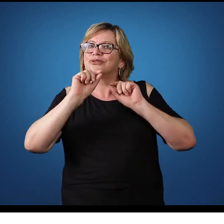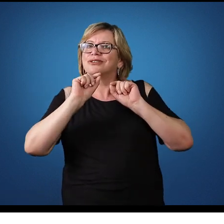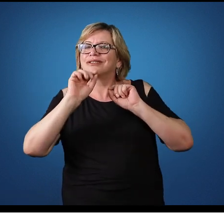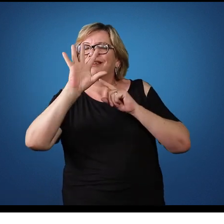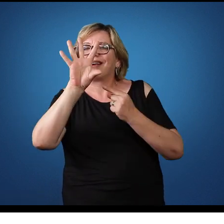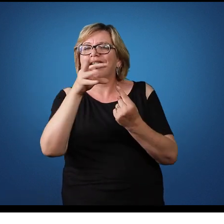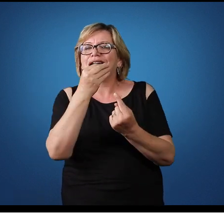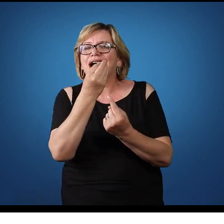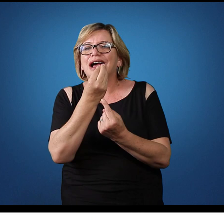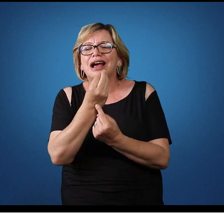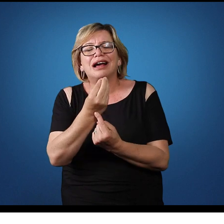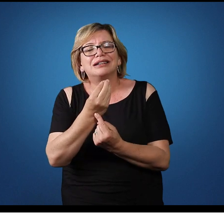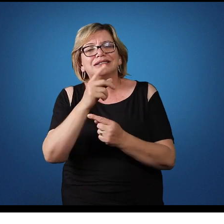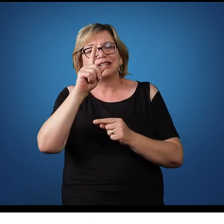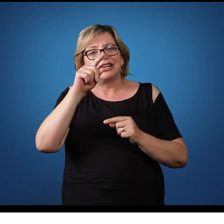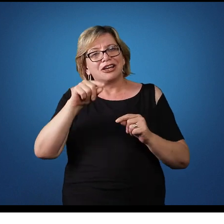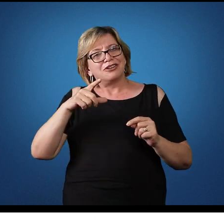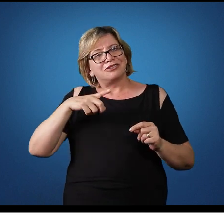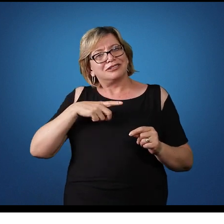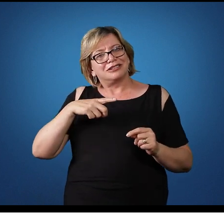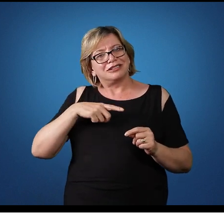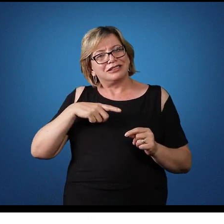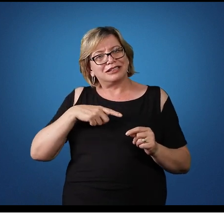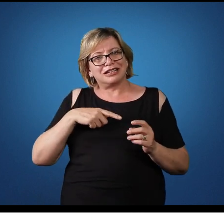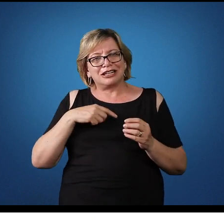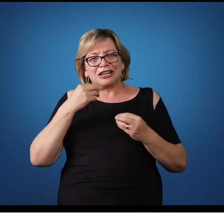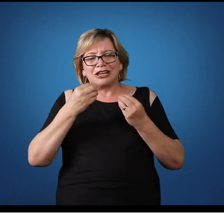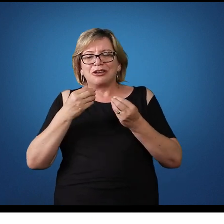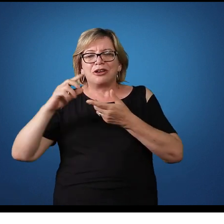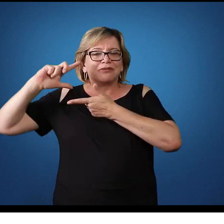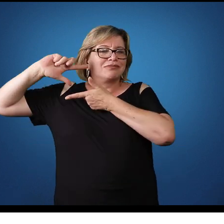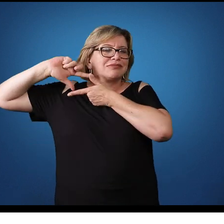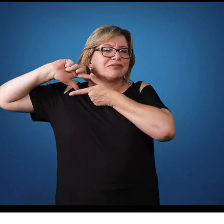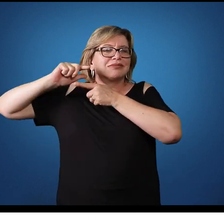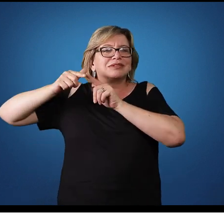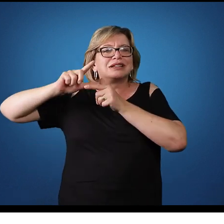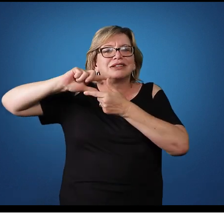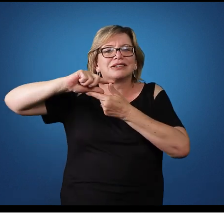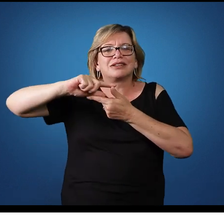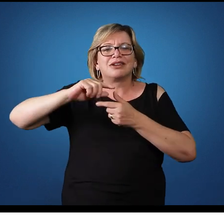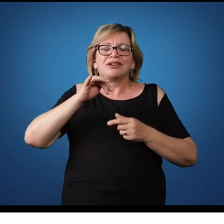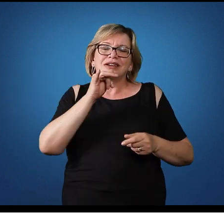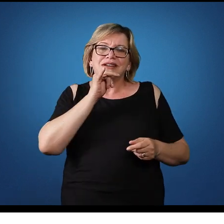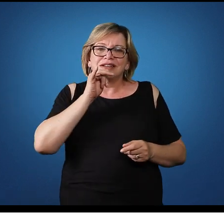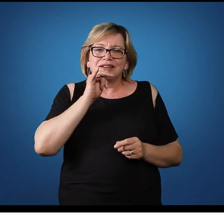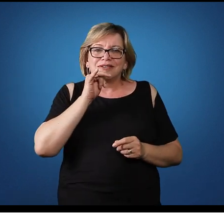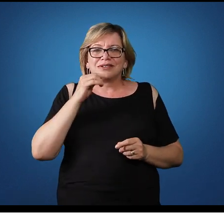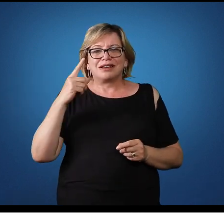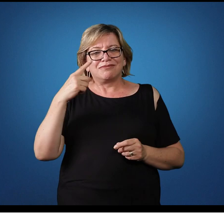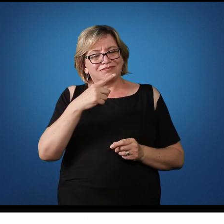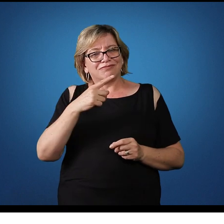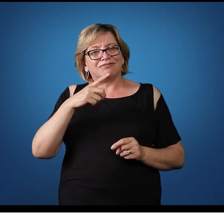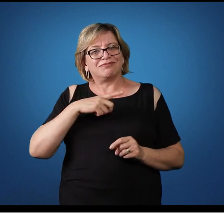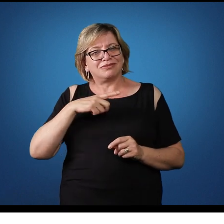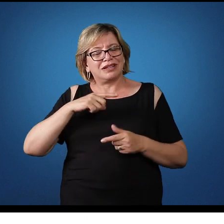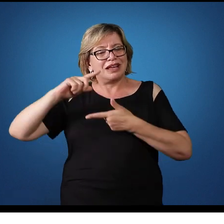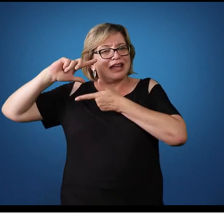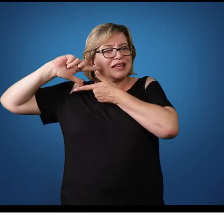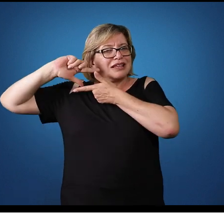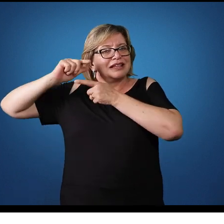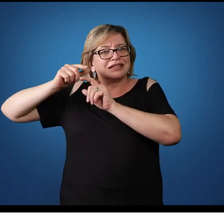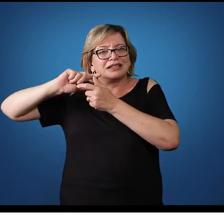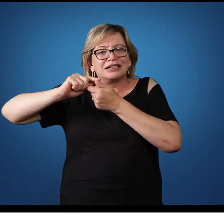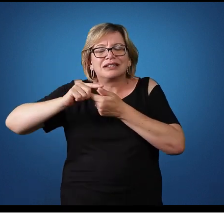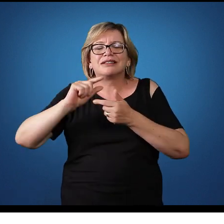arte aquilo que pertence a uma certa tradição. Por exemplo, aqui nós temos uma tradição que é,